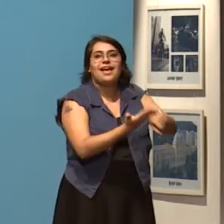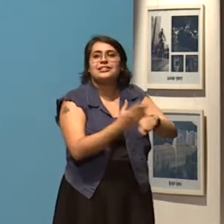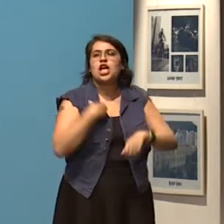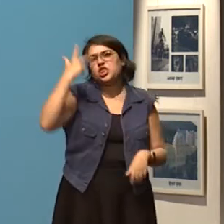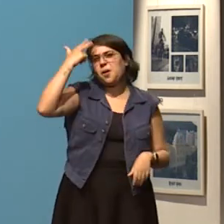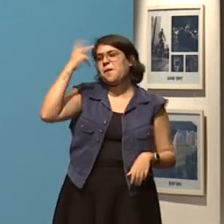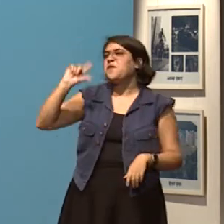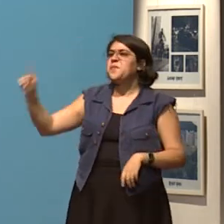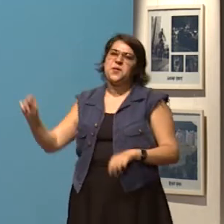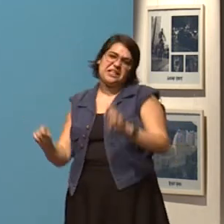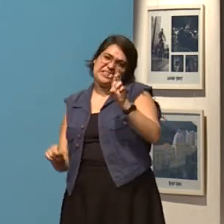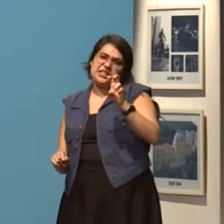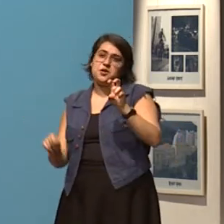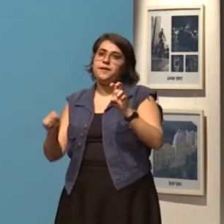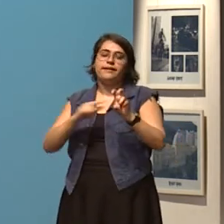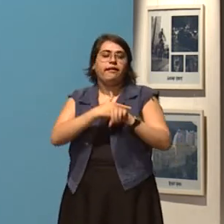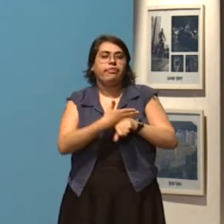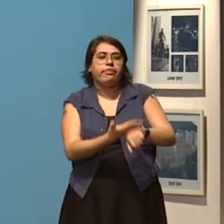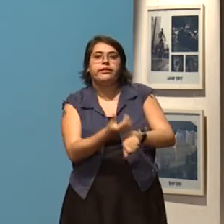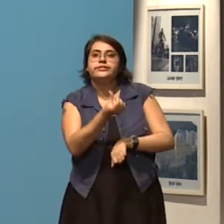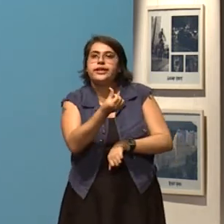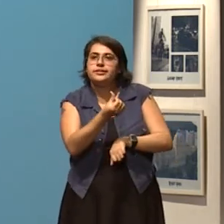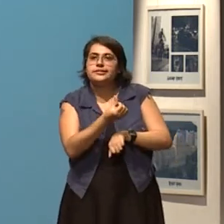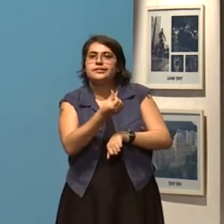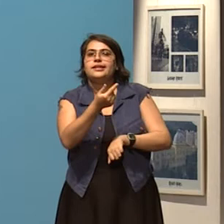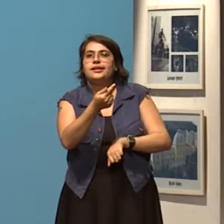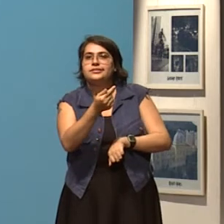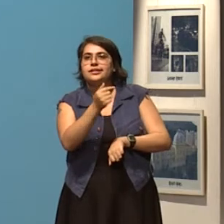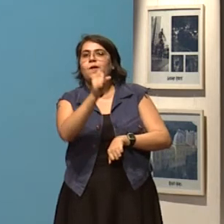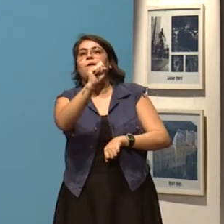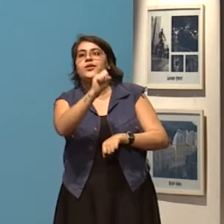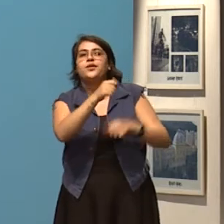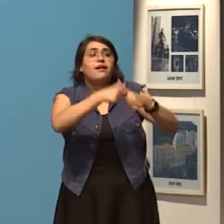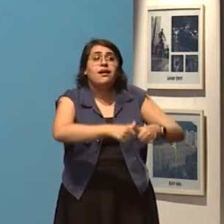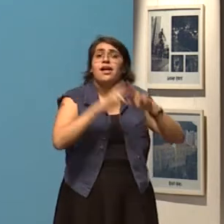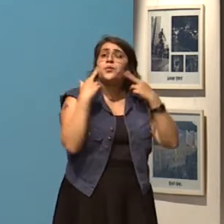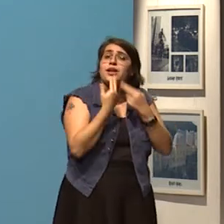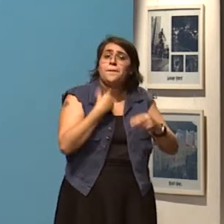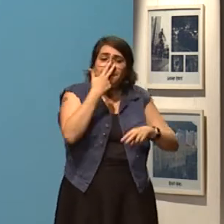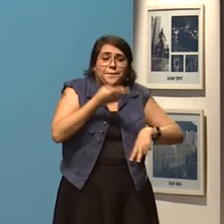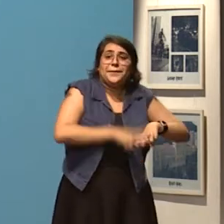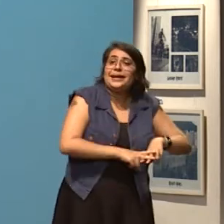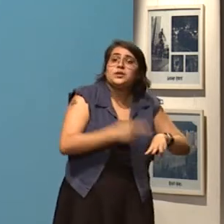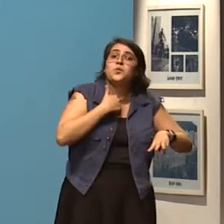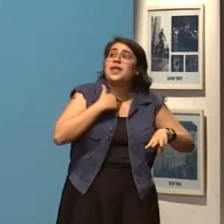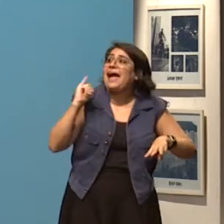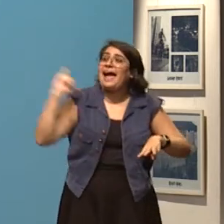ela ter que sair um pouco mais tarde do trabalho, que normalmente é às 5 horas, e ela saiu um pouco mais tarde, às 6, 7 horas, e